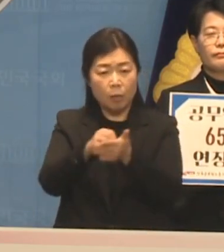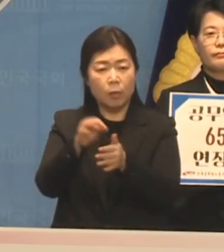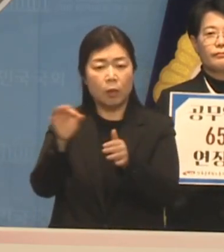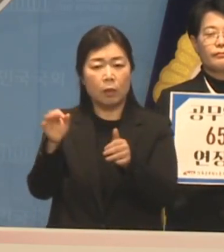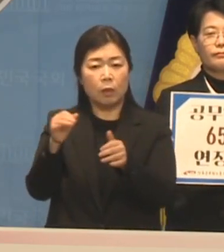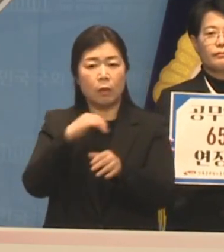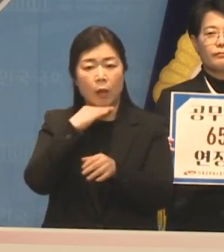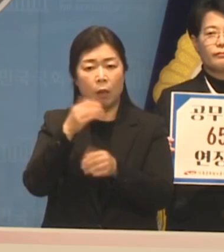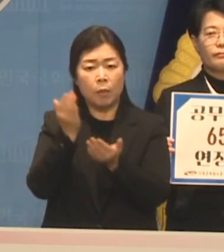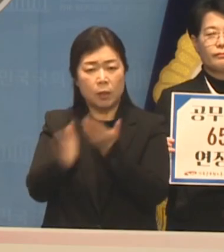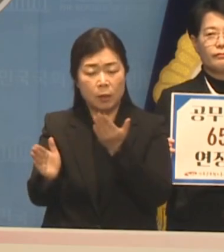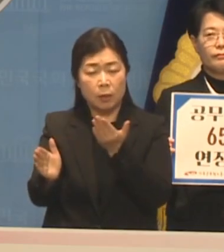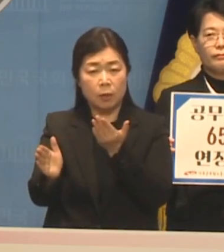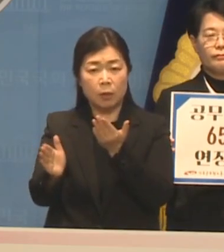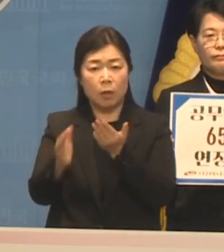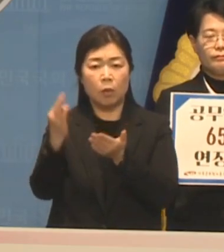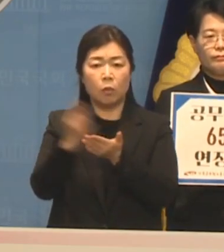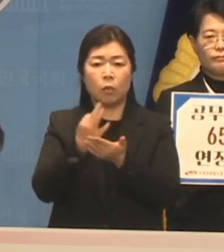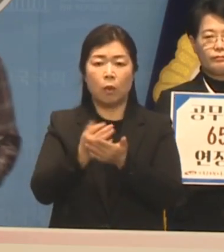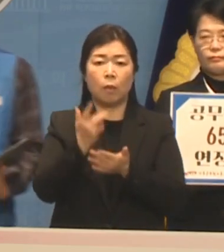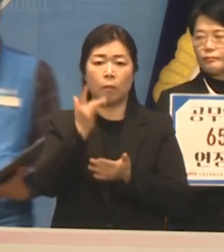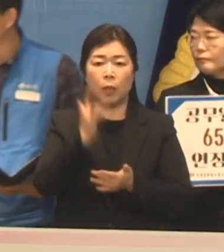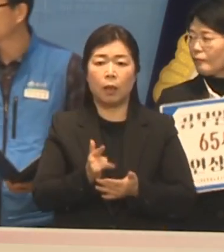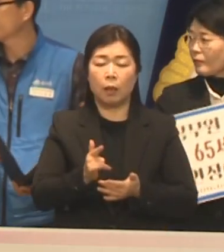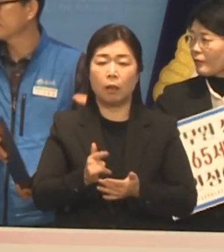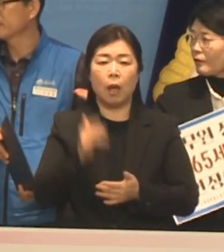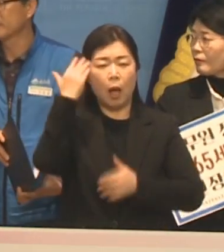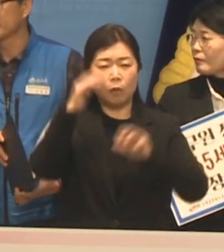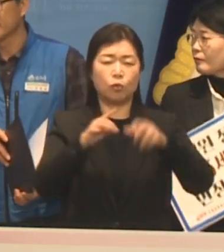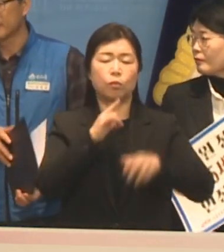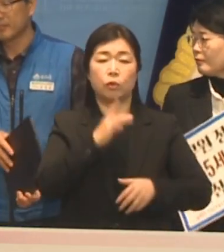발생하는 나라는 대한민국이 유일하다.